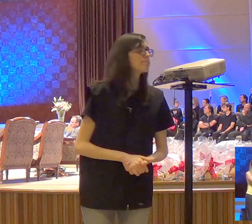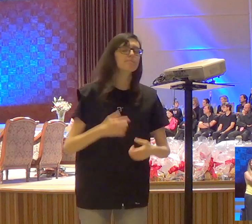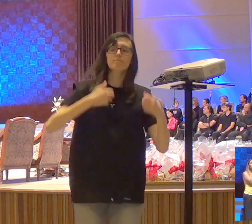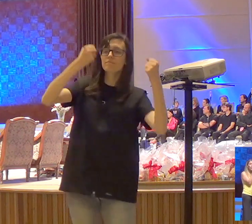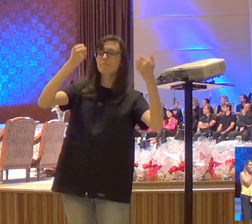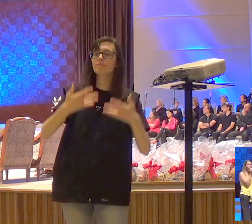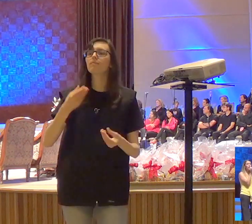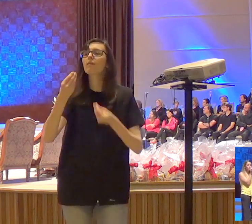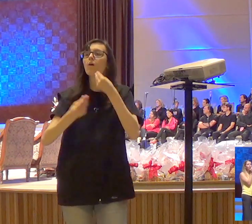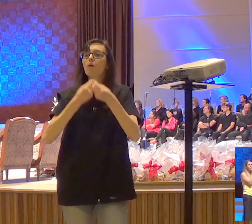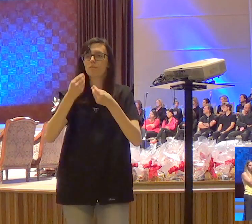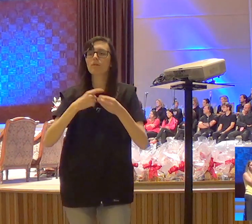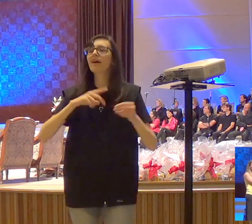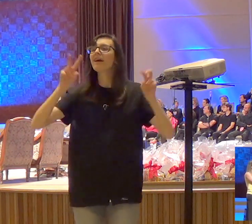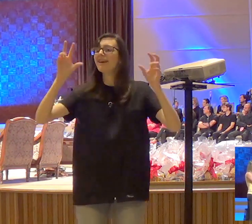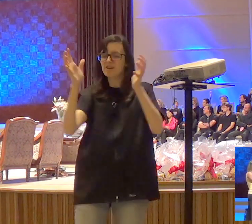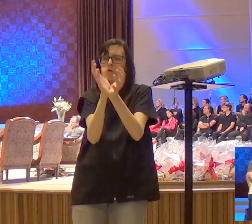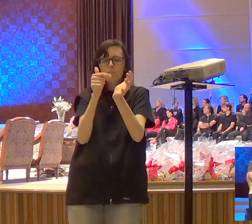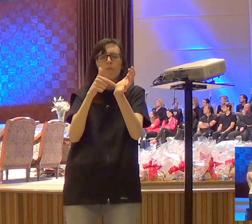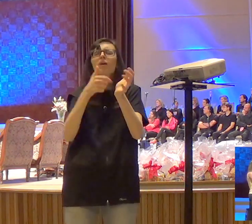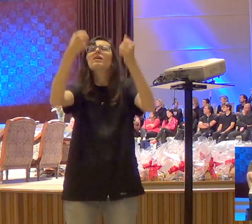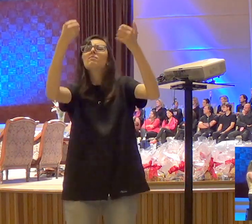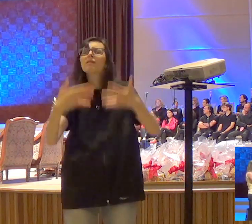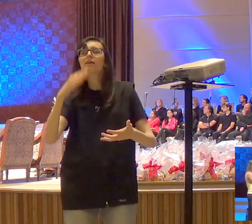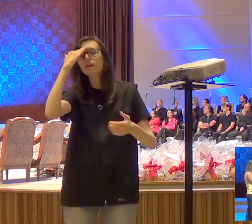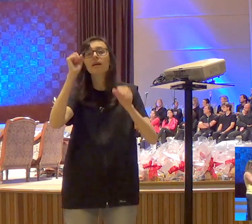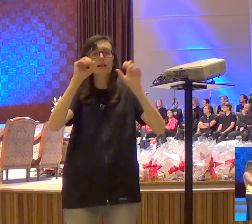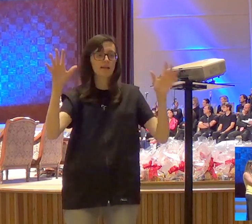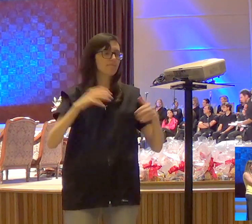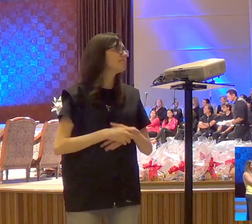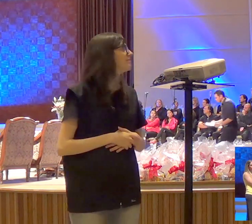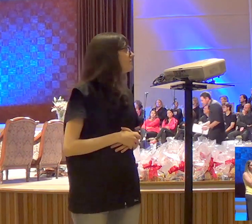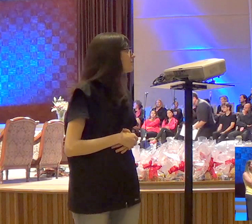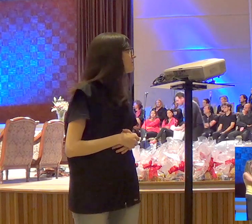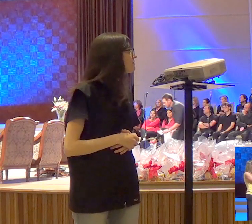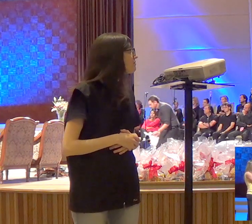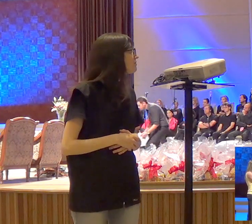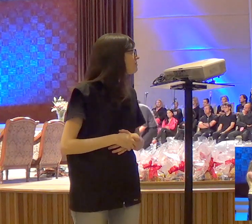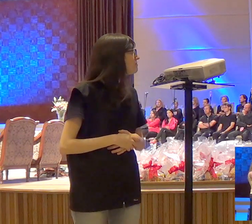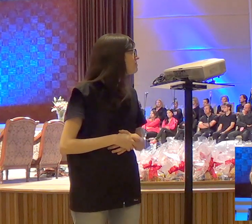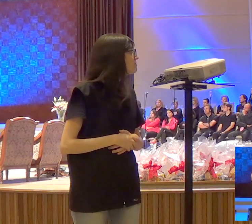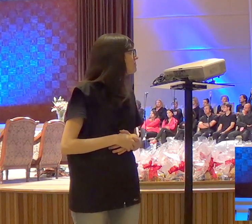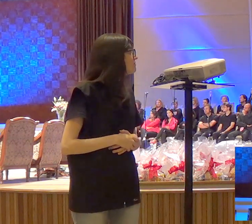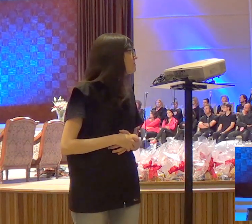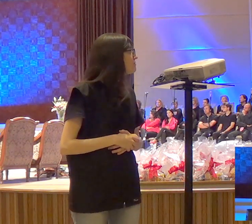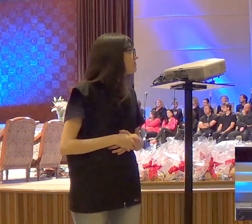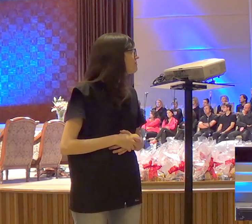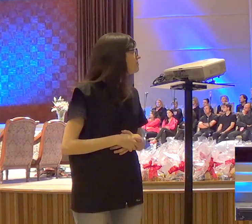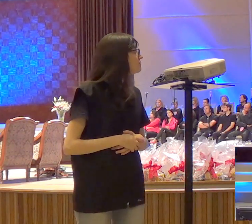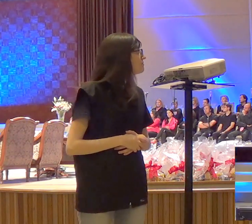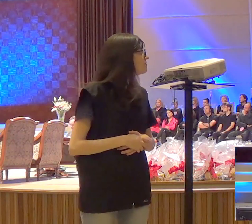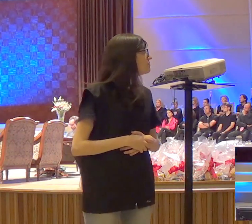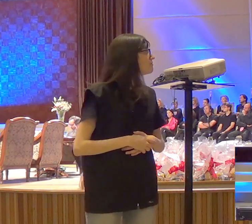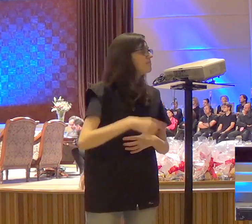vocês um pouquinho do currículo da Defy Ventures. We have more than 200 video courses. Eles têm mais